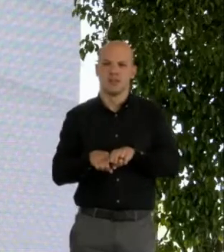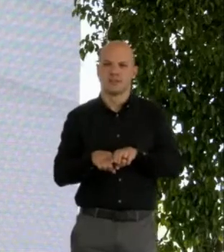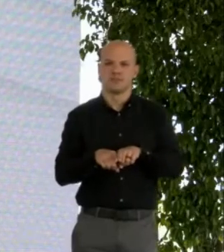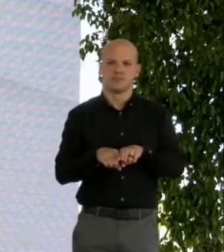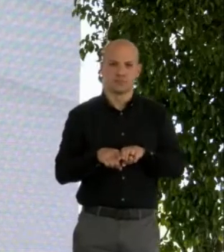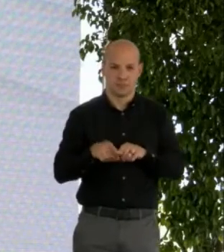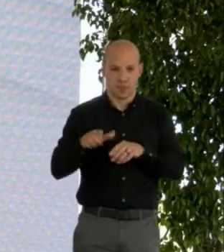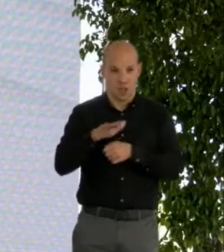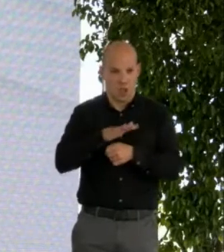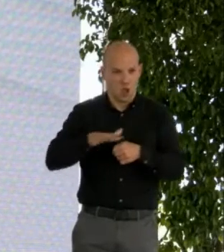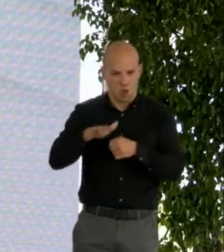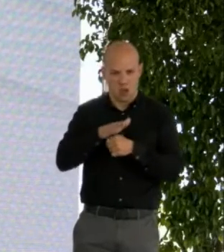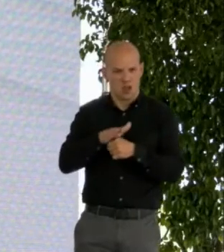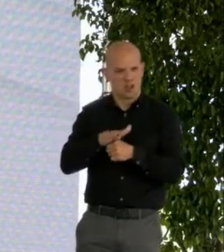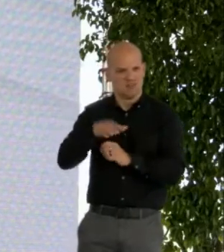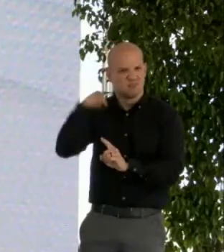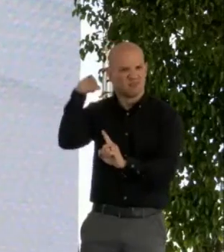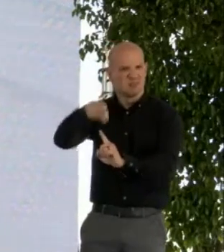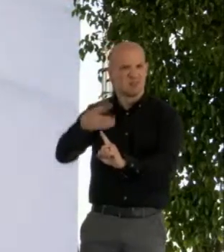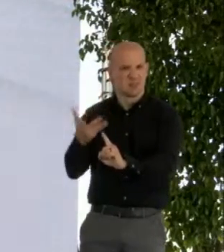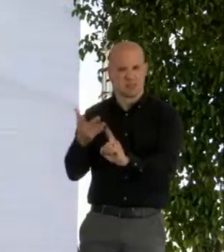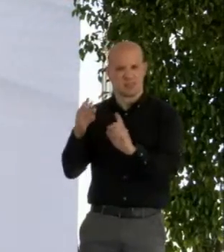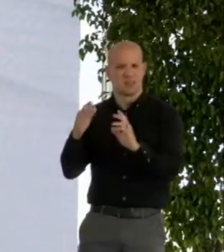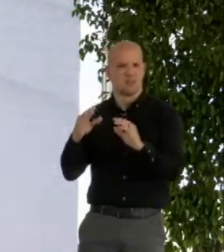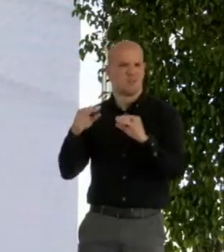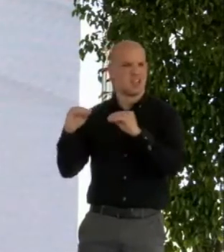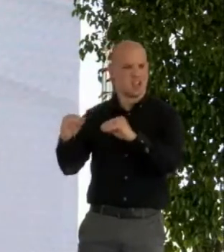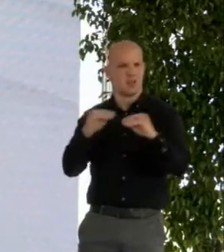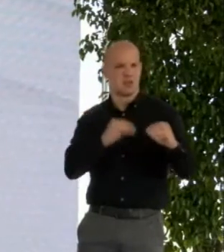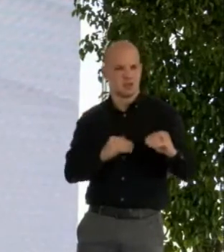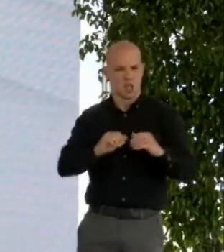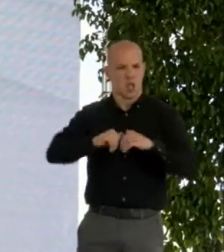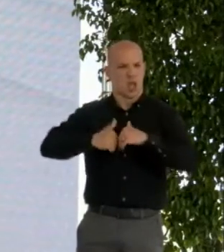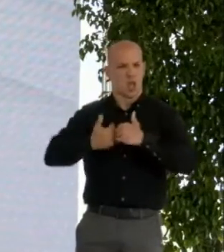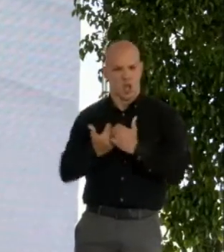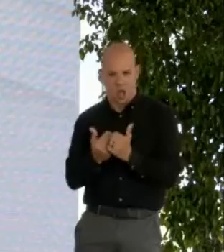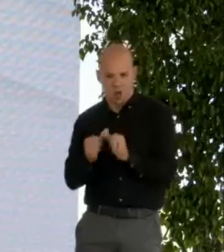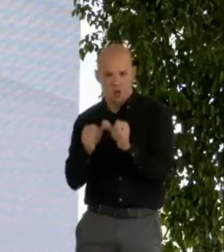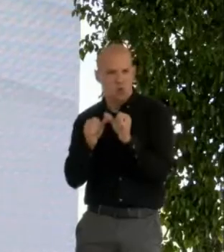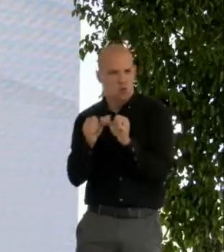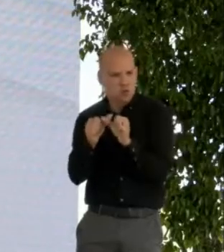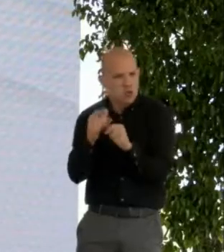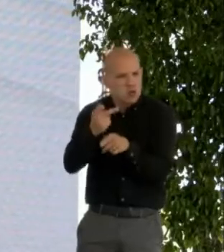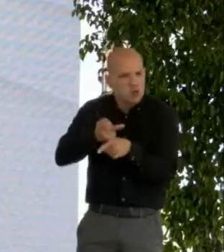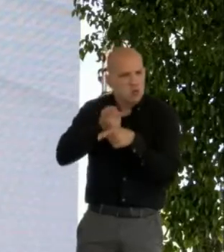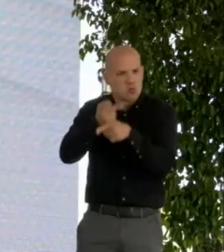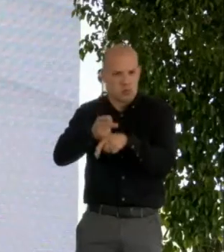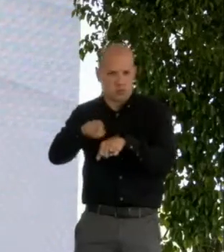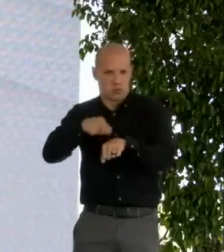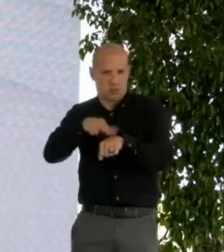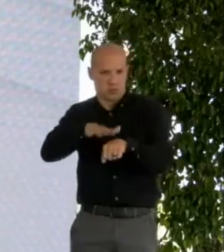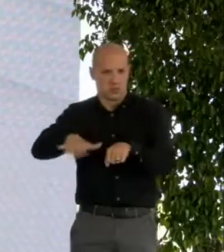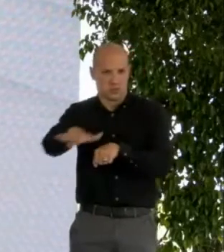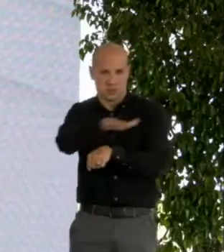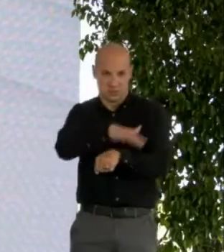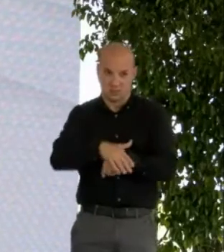habrá un área destinada para la educación sobre la conservación de la naturaleza.